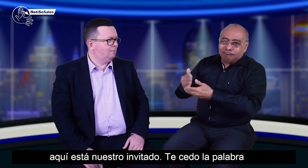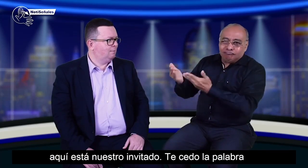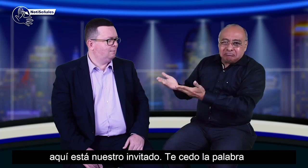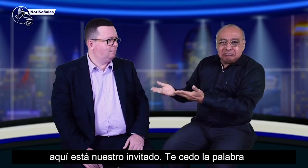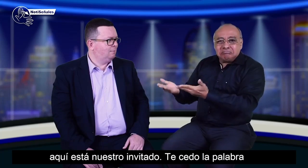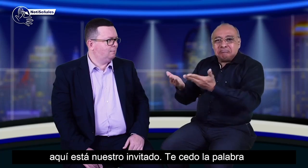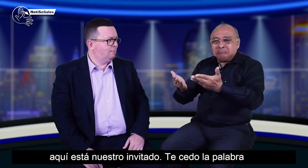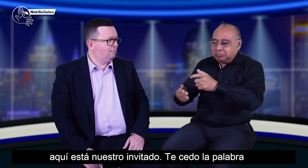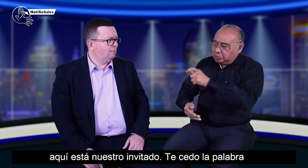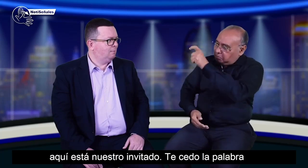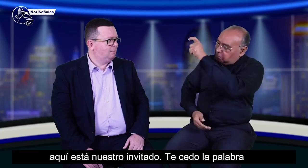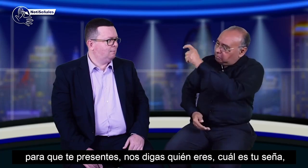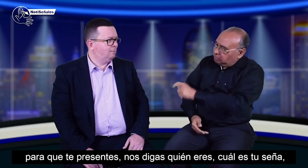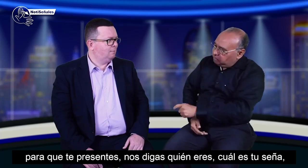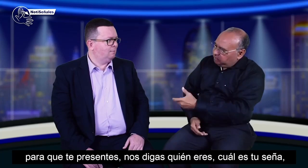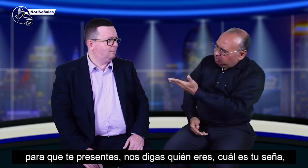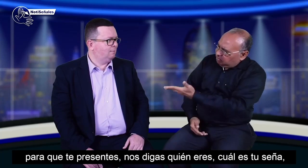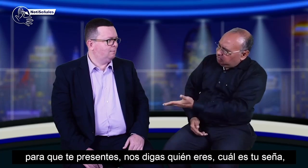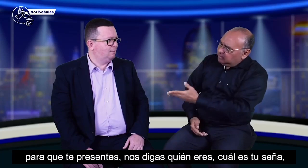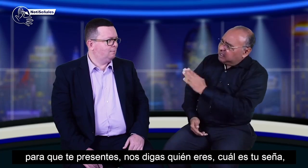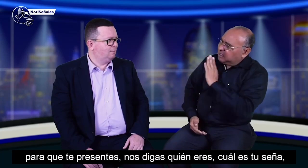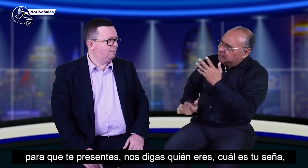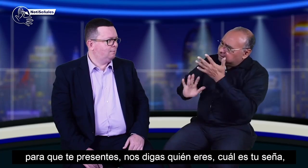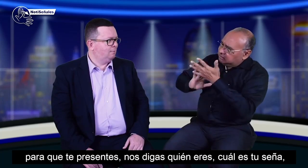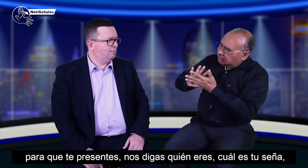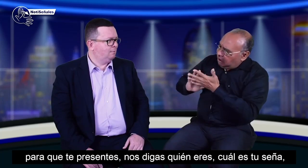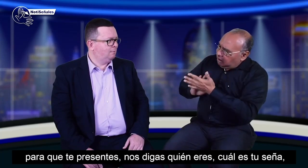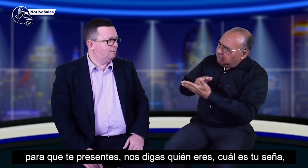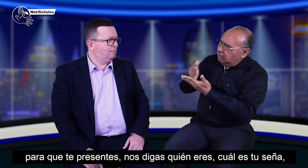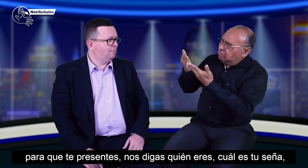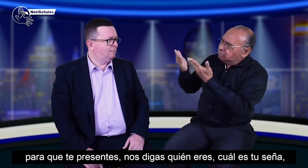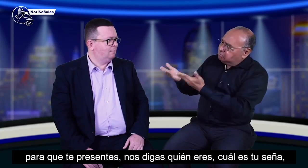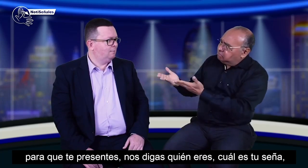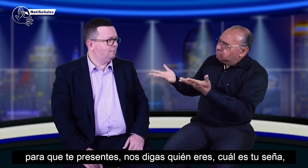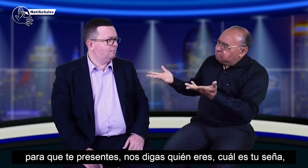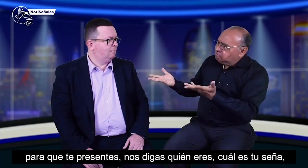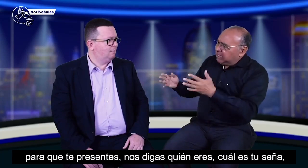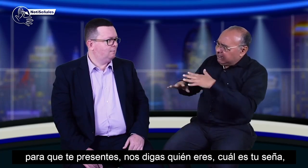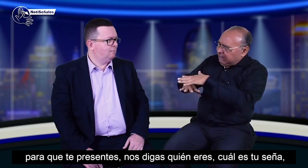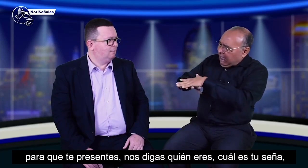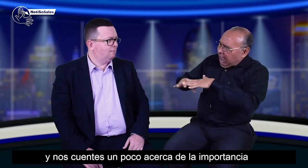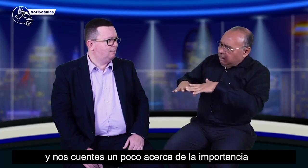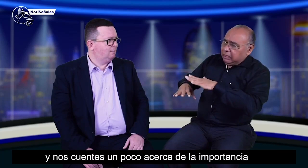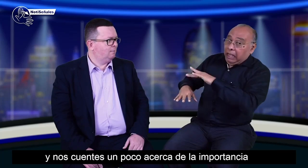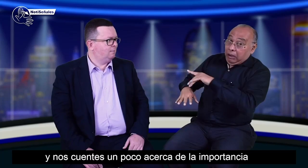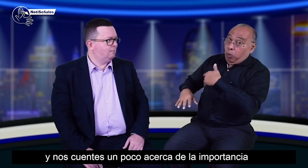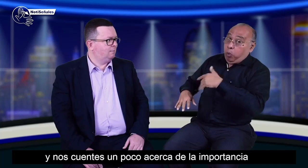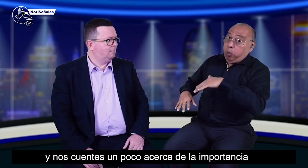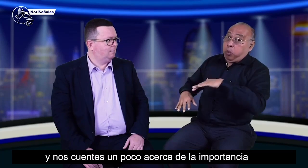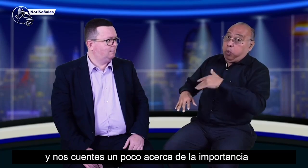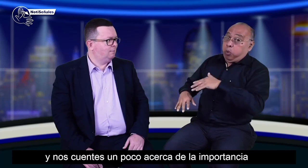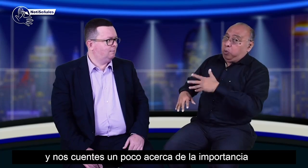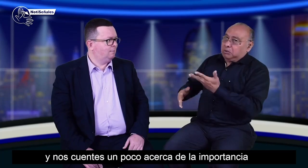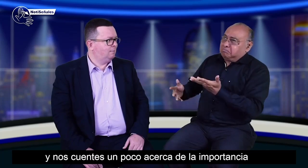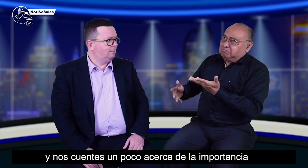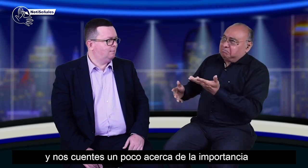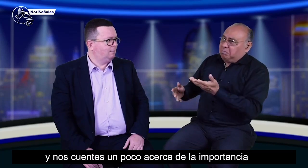para que te presentes, nos digas quién eres, cuál es tu seña y nos cuentes un poco acerca de la